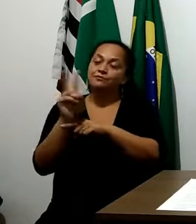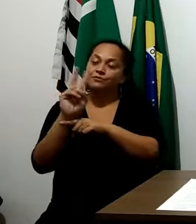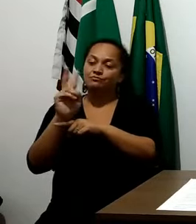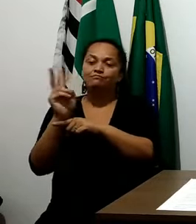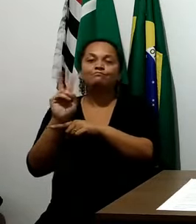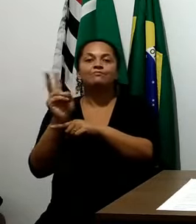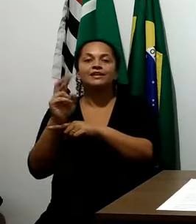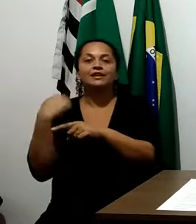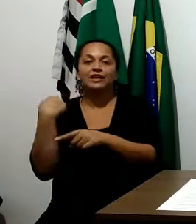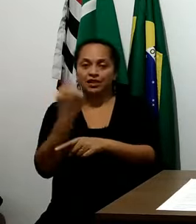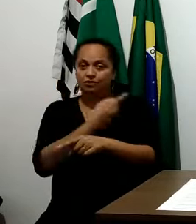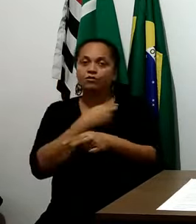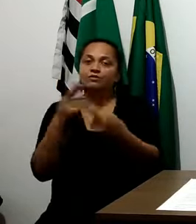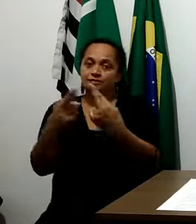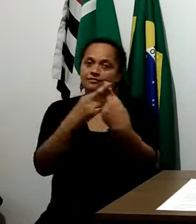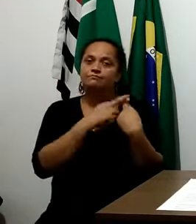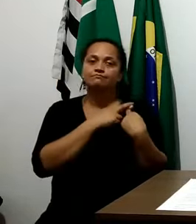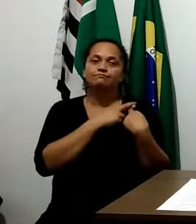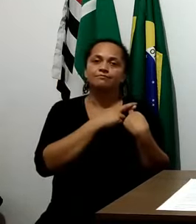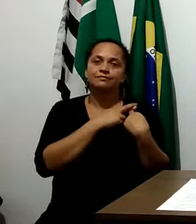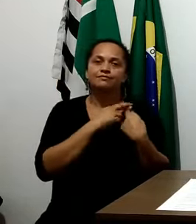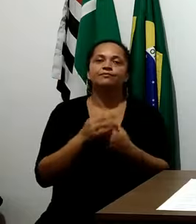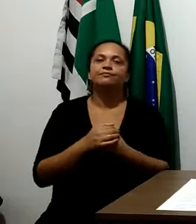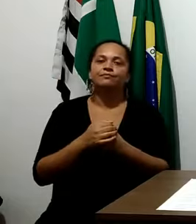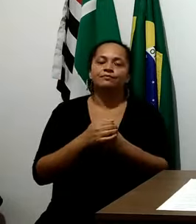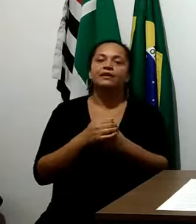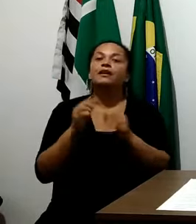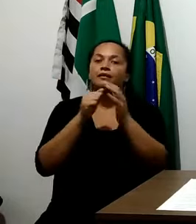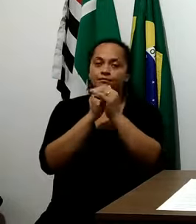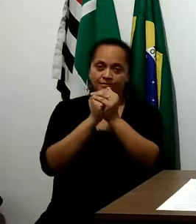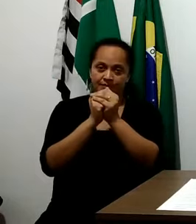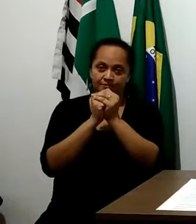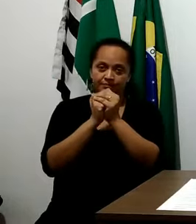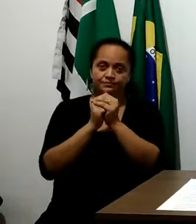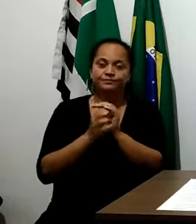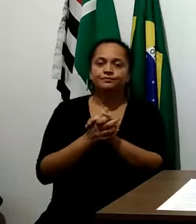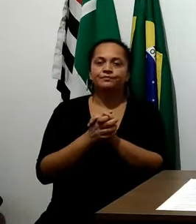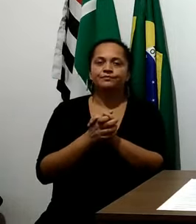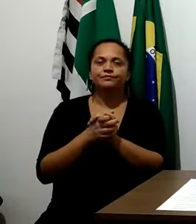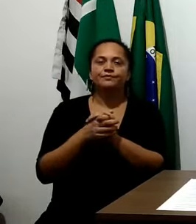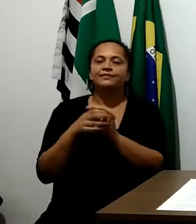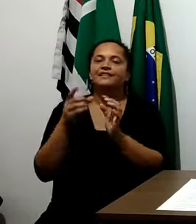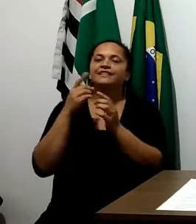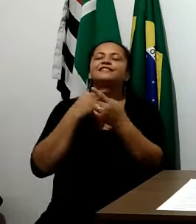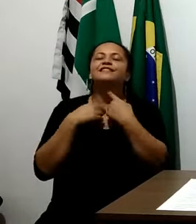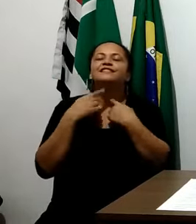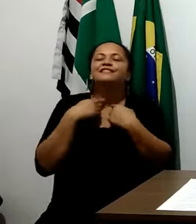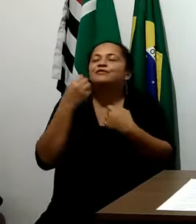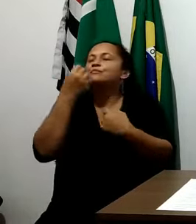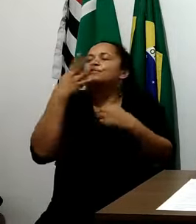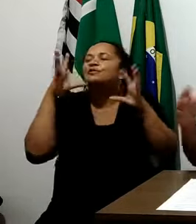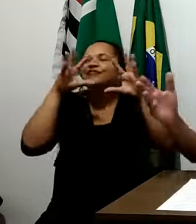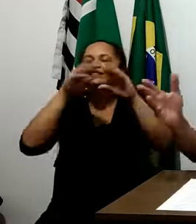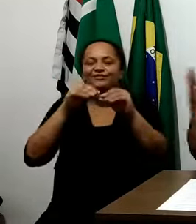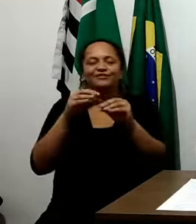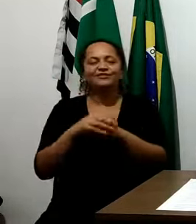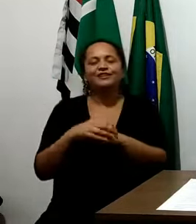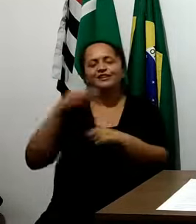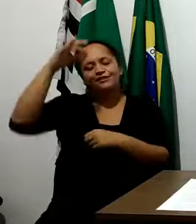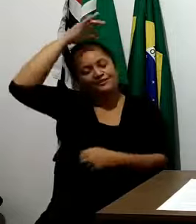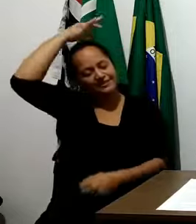essa é a nossa responsabilidade. Não abra mão disso. Amém? Então eu queria desejar uma boa noite para vocês, que o doce